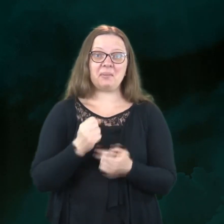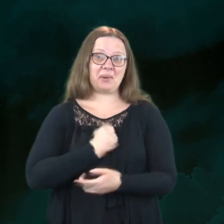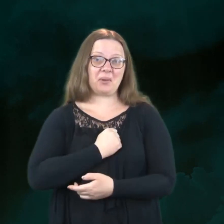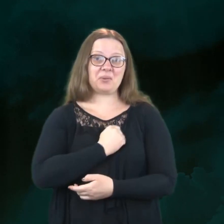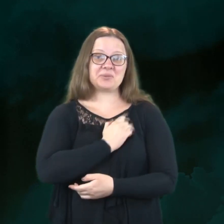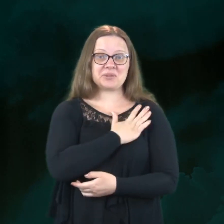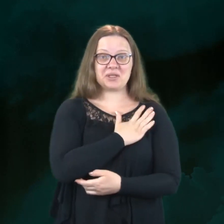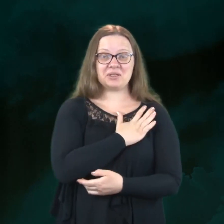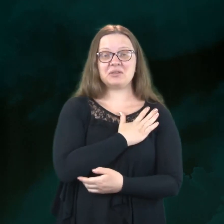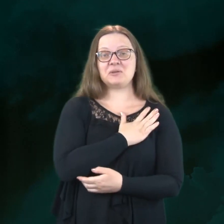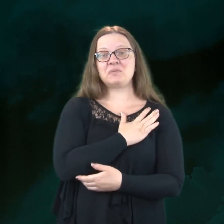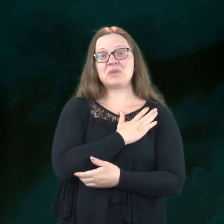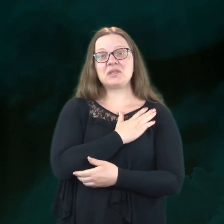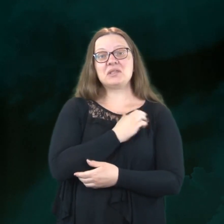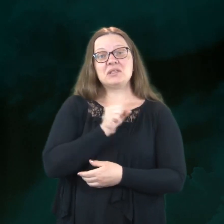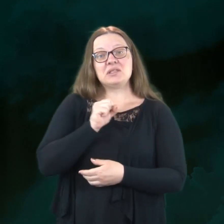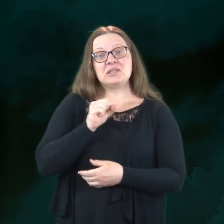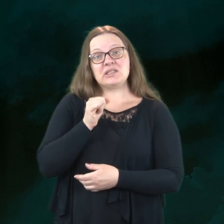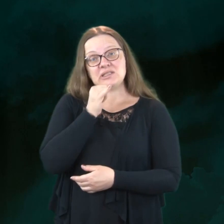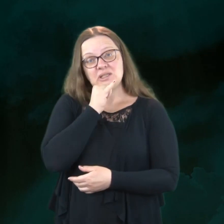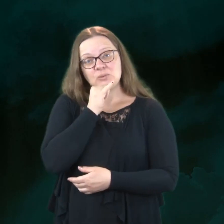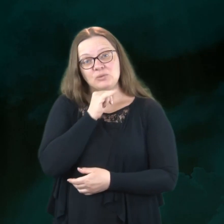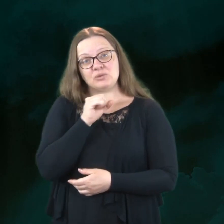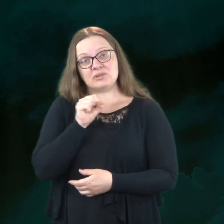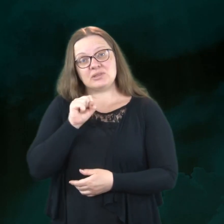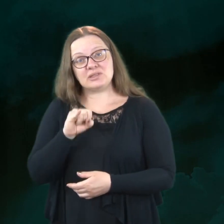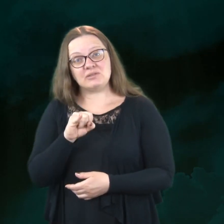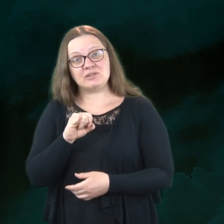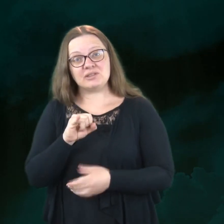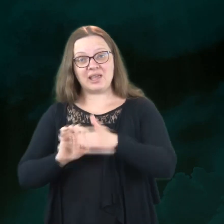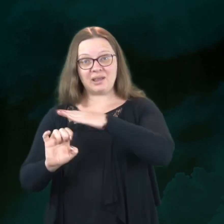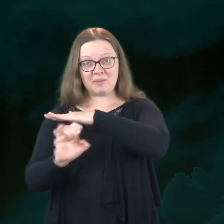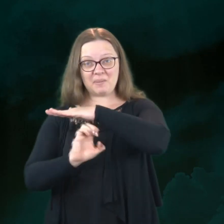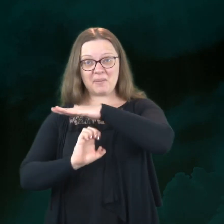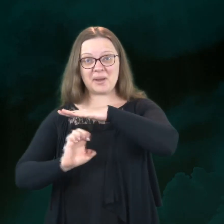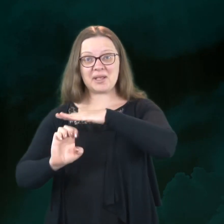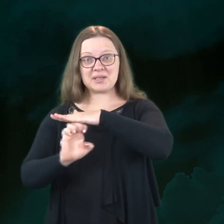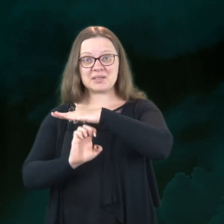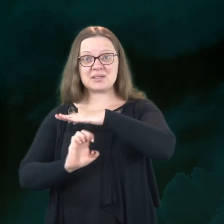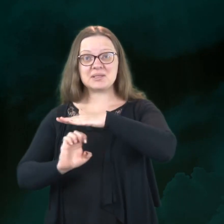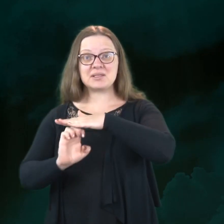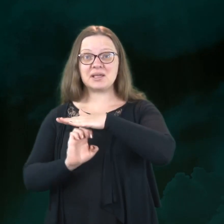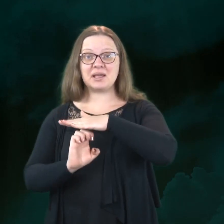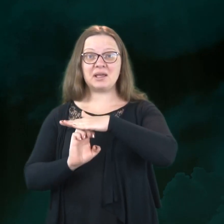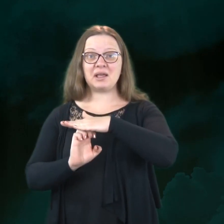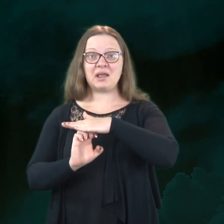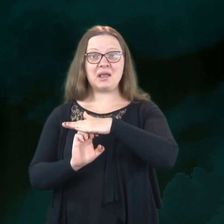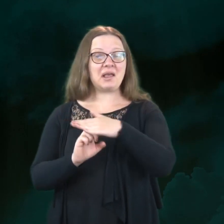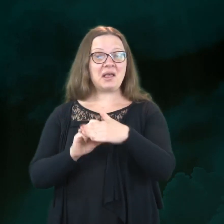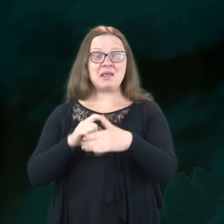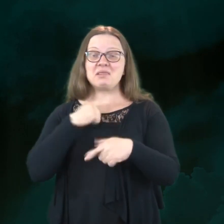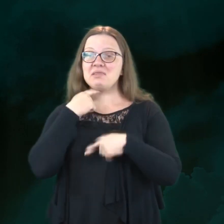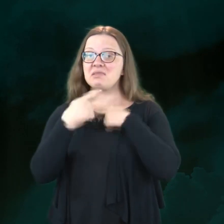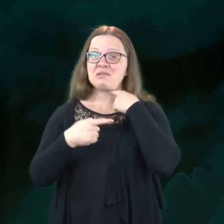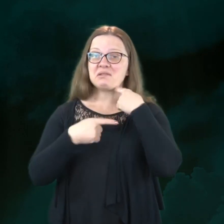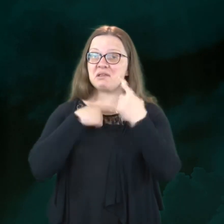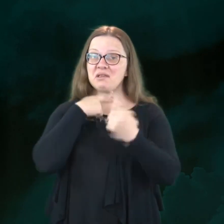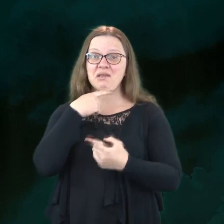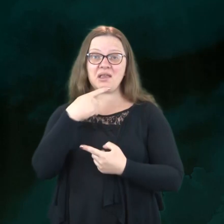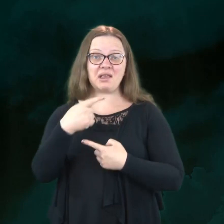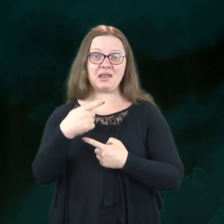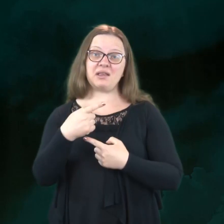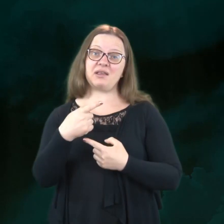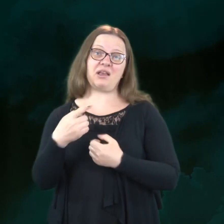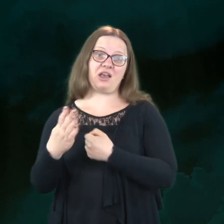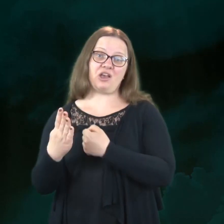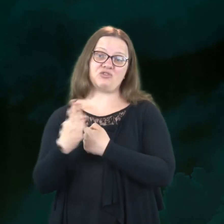os fornecedores vão cortar fornecimento. Se você quer vender o produto, ninguém vai comprar o seu produto. Quer dizer, então você sofre